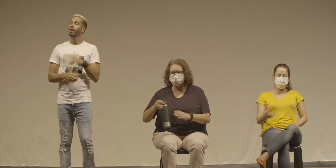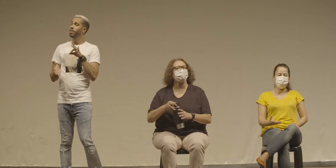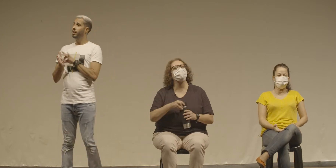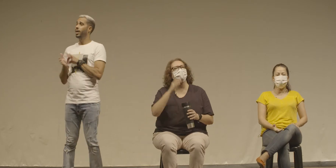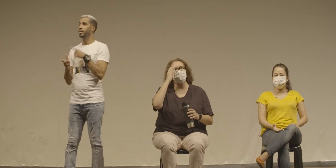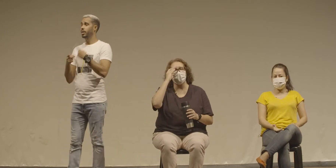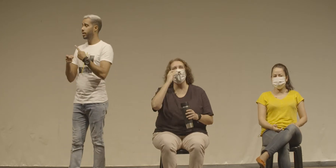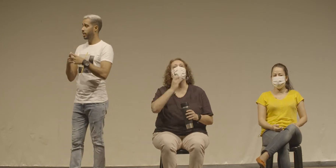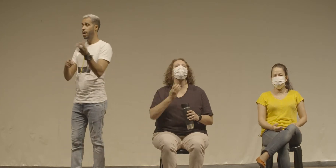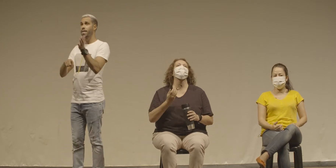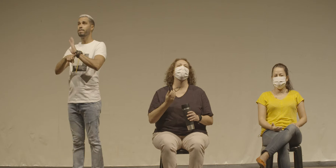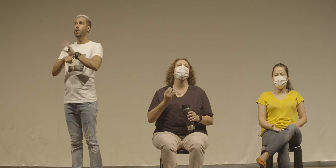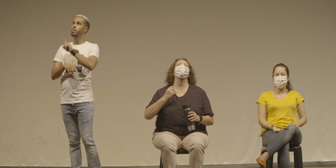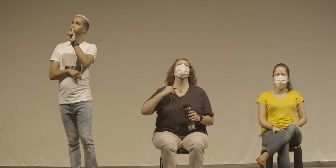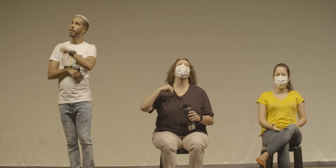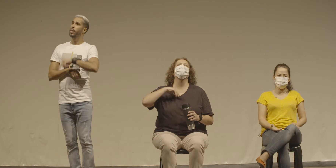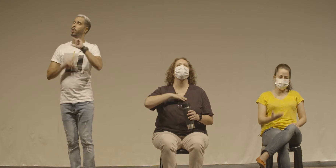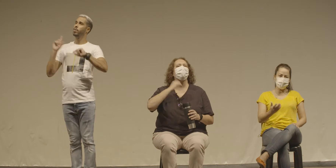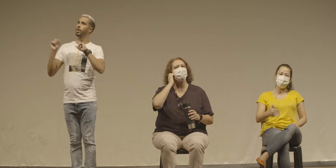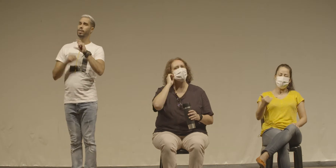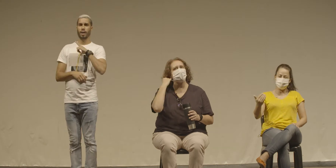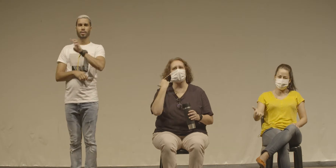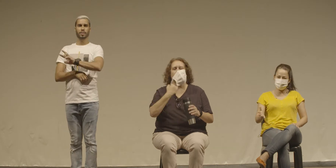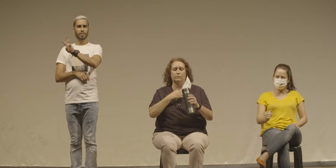em parte de um movimento. A gente tem o site, o